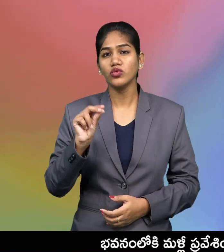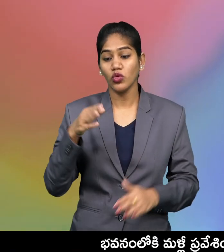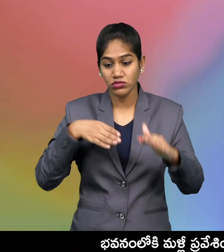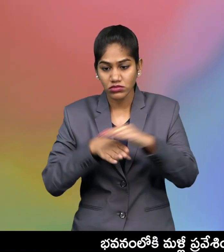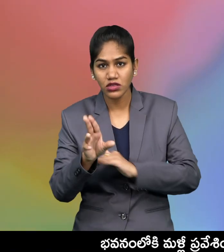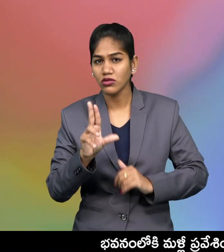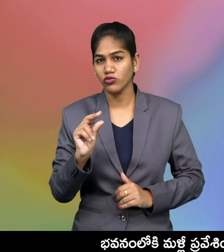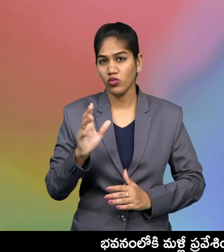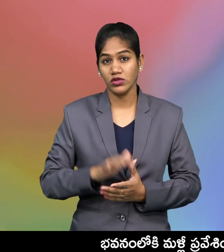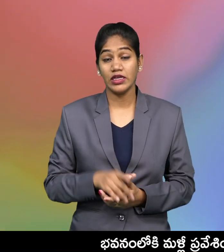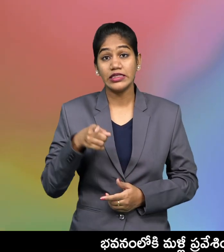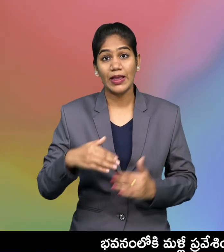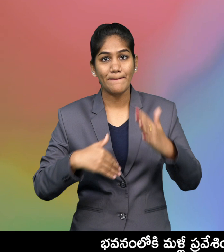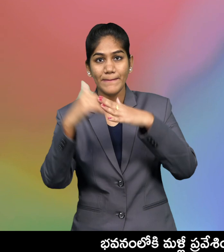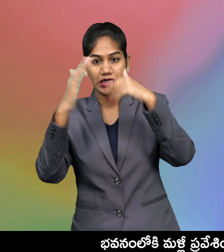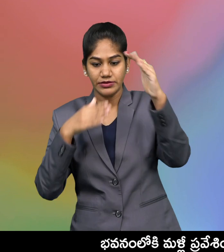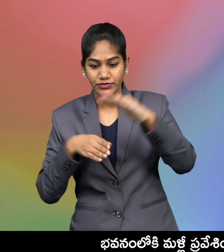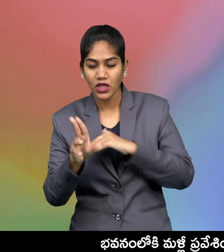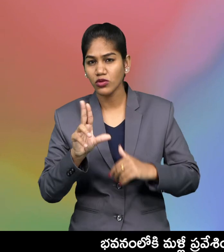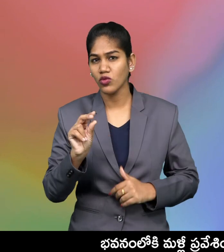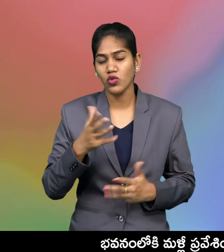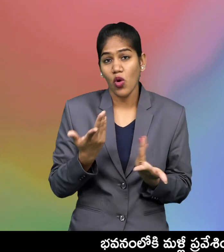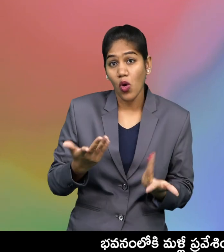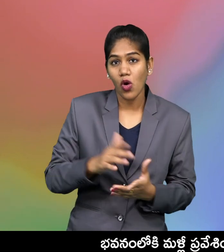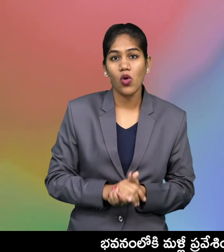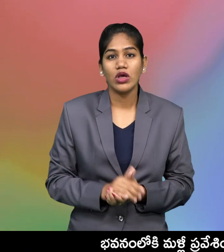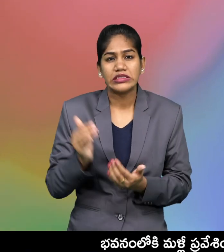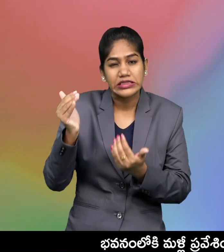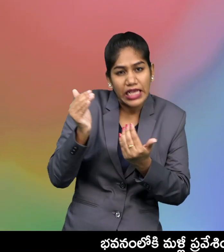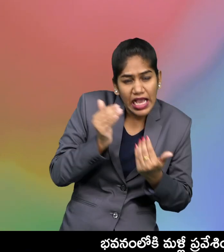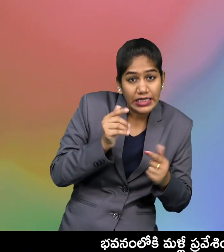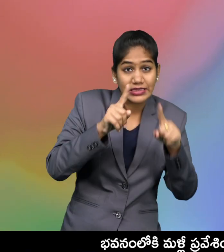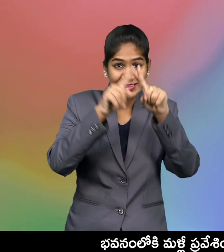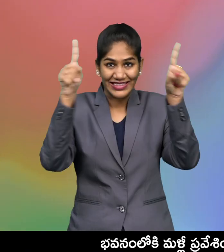భవనంలోకి మళ్లీ ప్రవేశించవద్దు లేదా అల్మారాల్లో లేదా మంచాల కింద దాక్కోవద్దు.